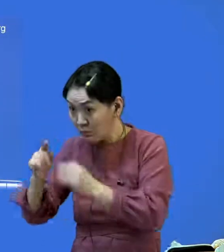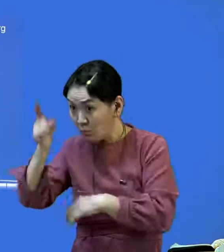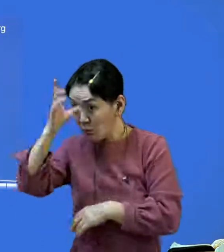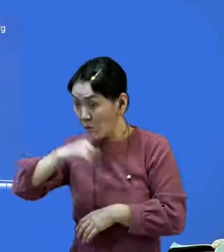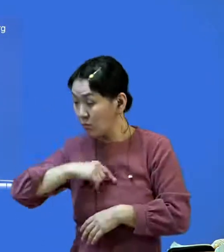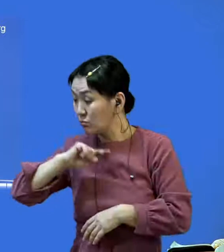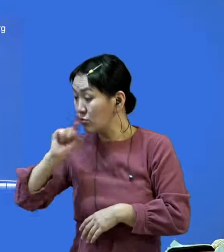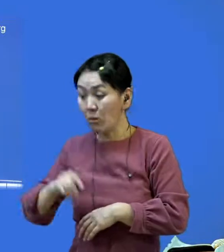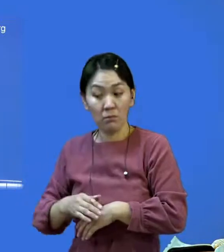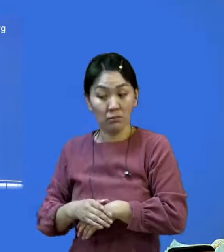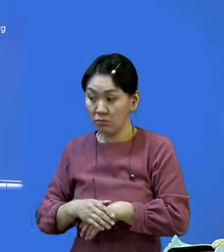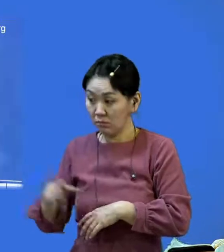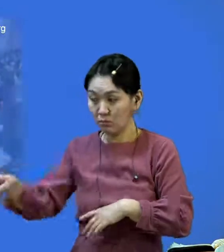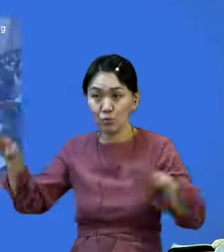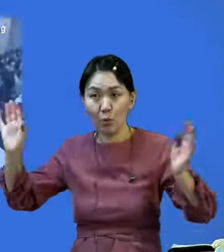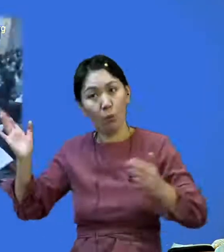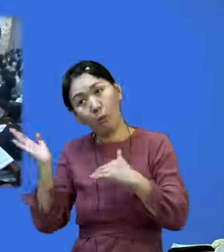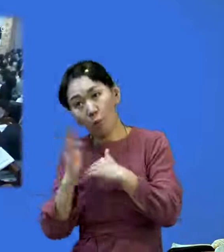унгахгүй гэсэн.